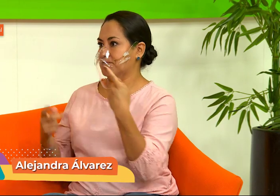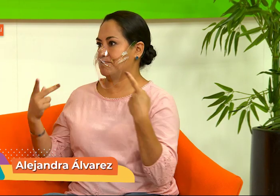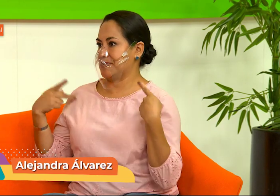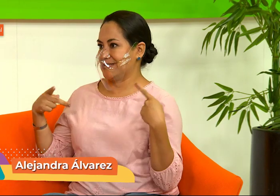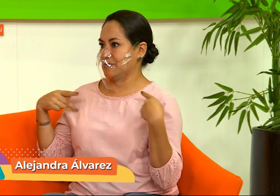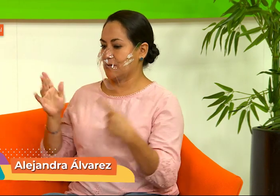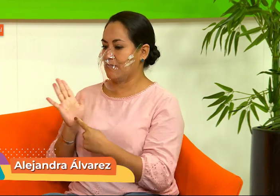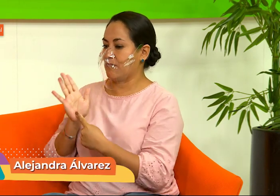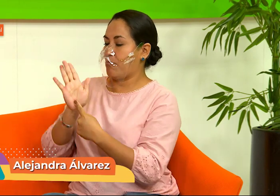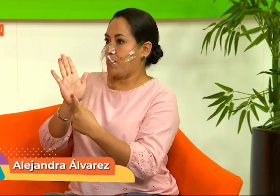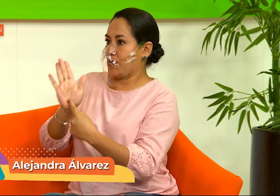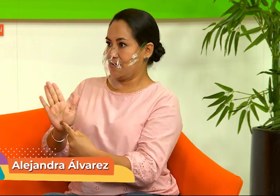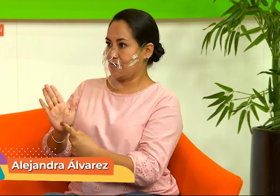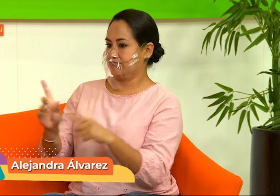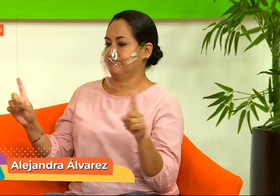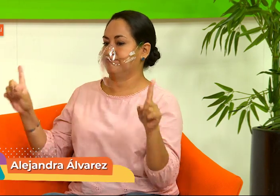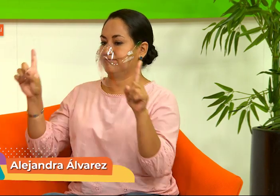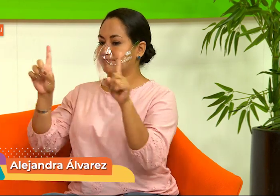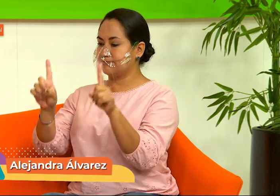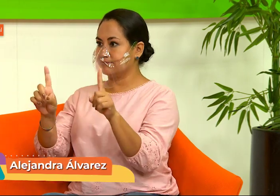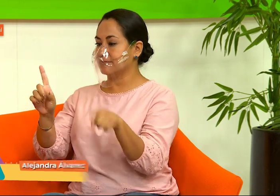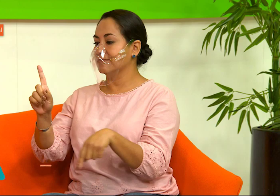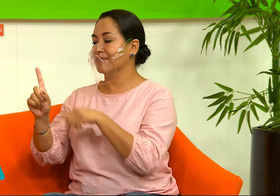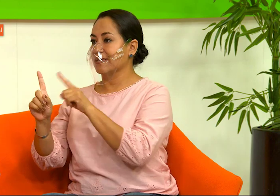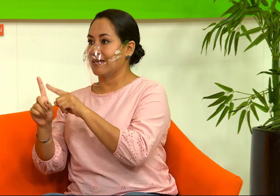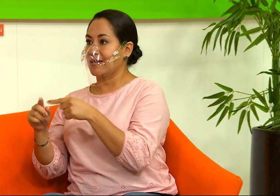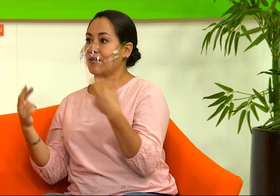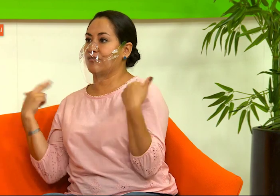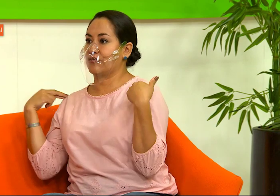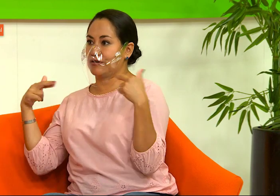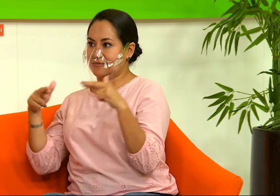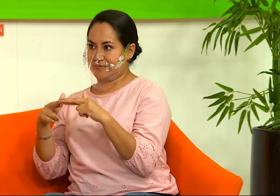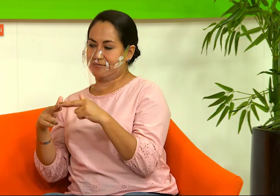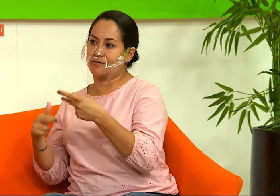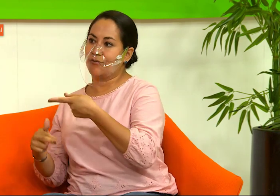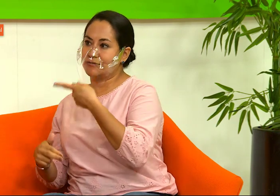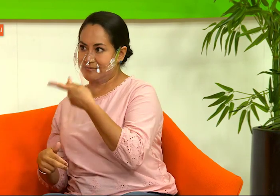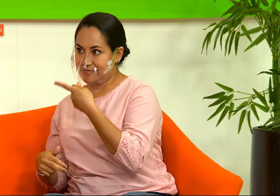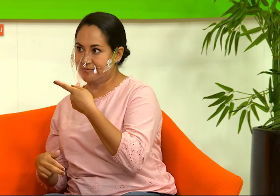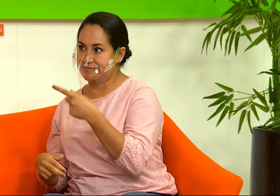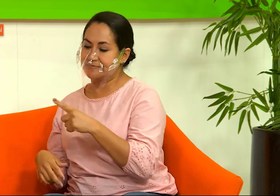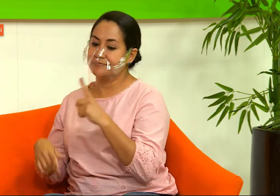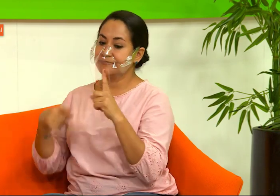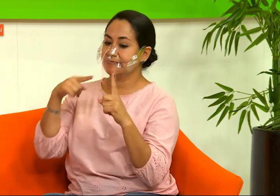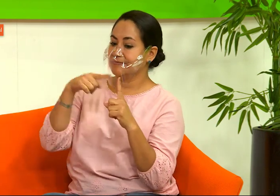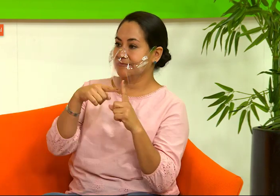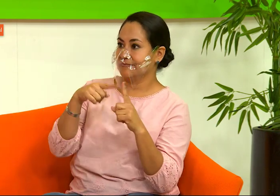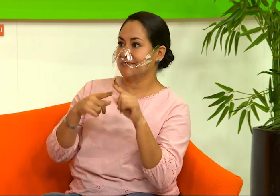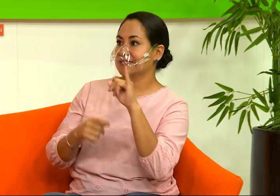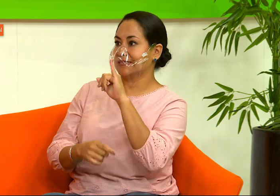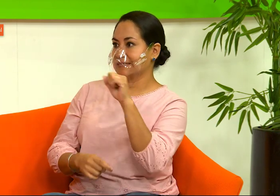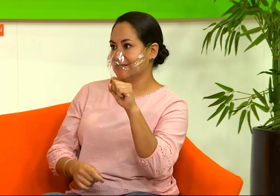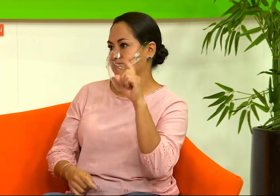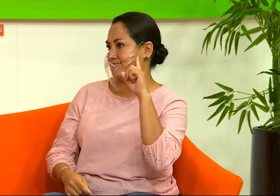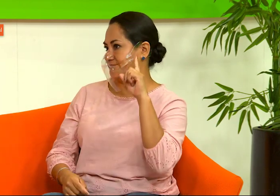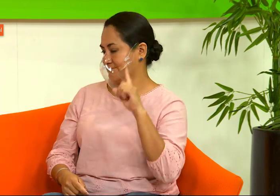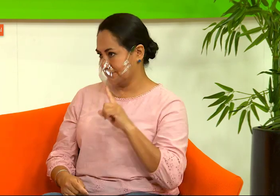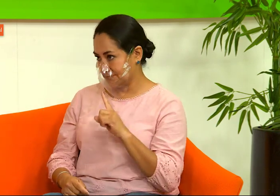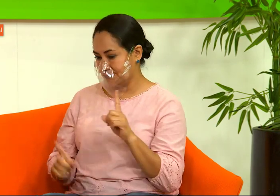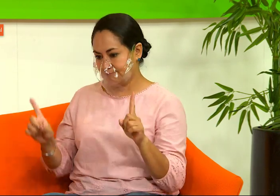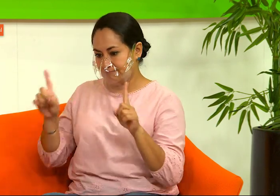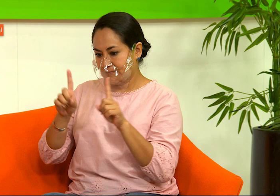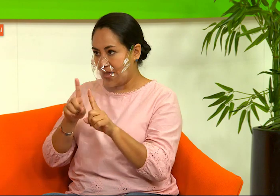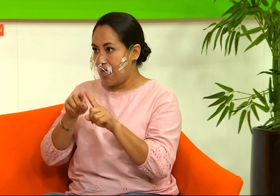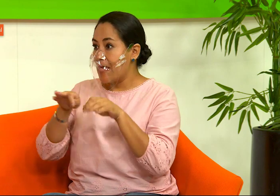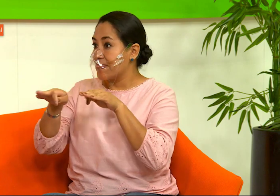El modelo de educación bilingüe contempla que dentro del salón existan dos figuras, el maestro oyente y un